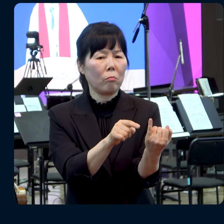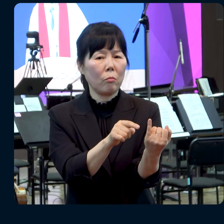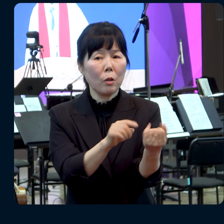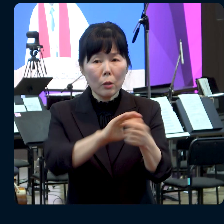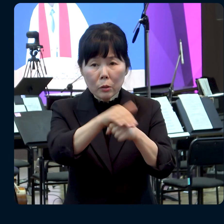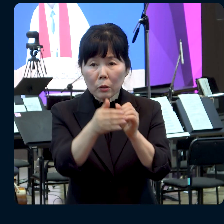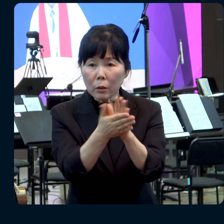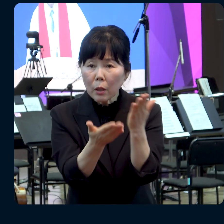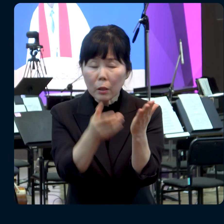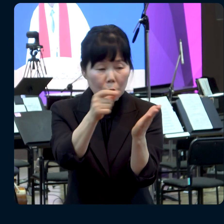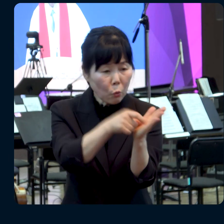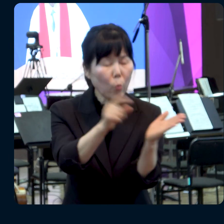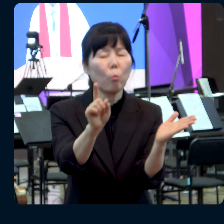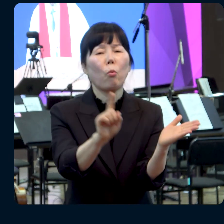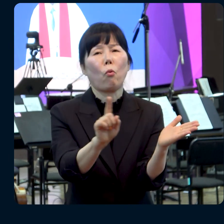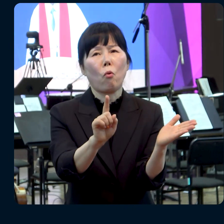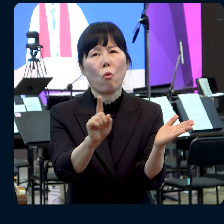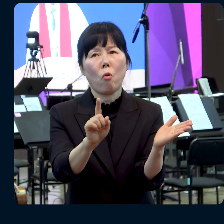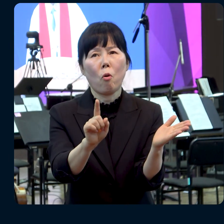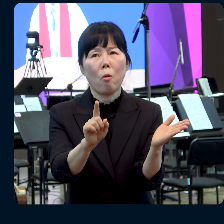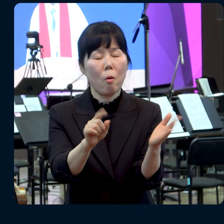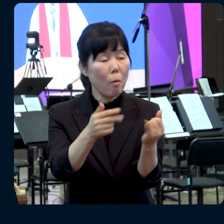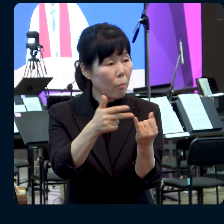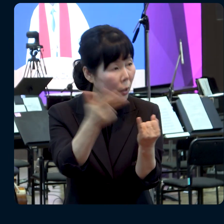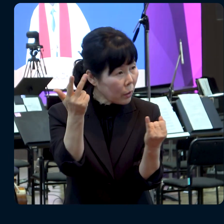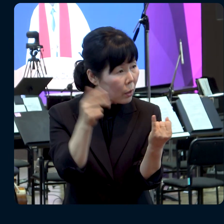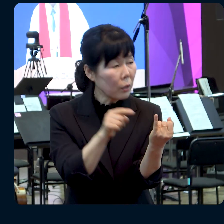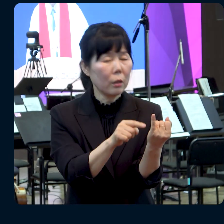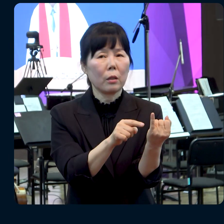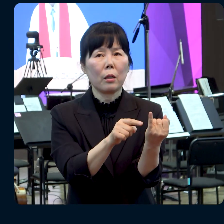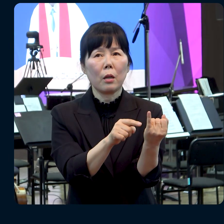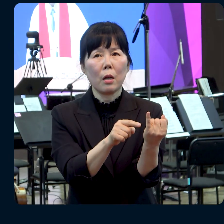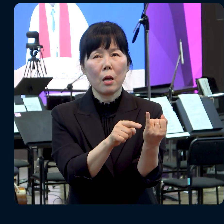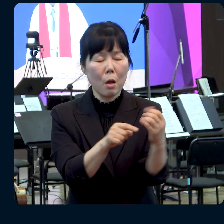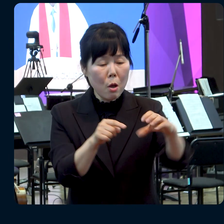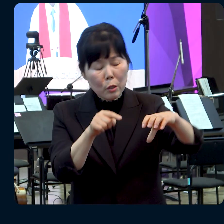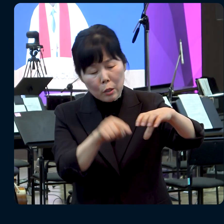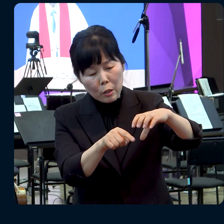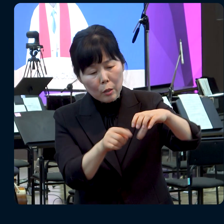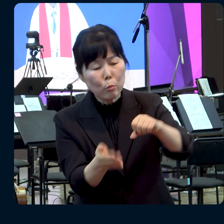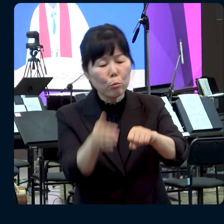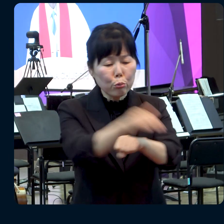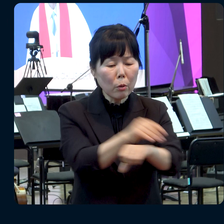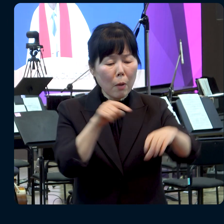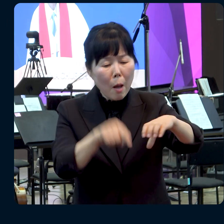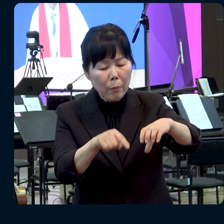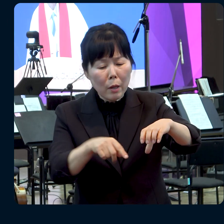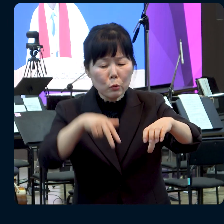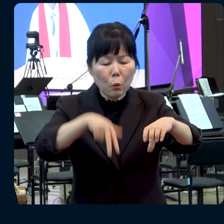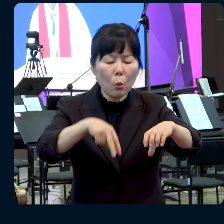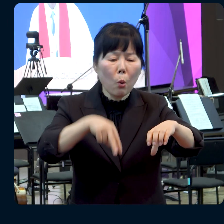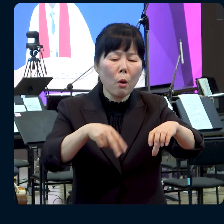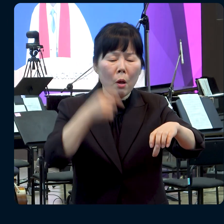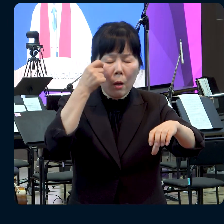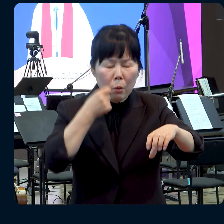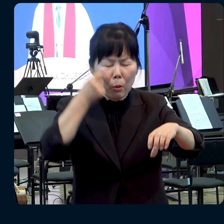성경은 말합니다. 그래서 막달라 마리아는 무덤 밖에 서서 울고 있었다고.